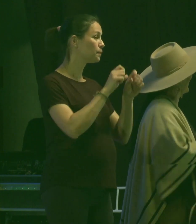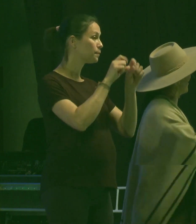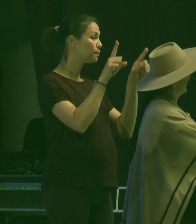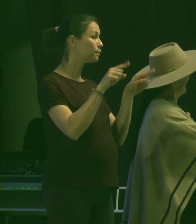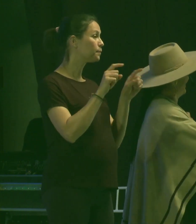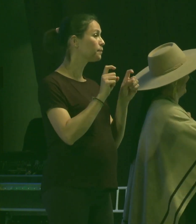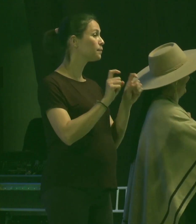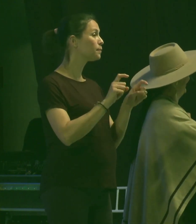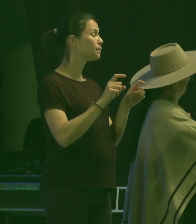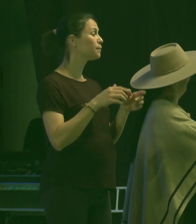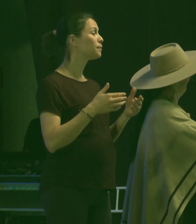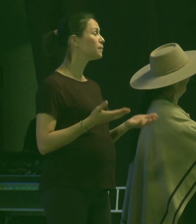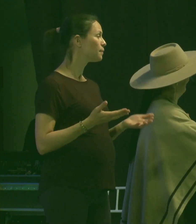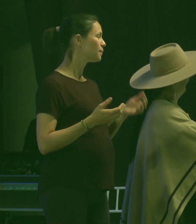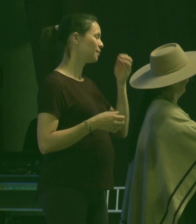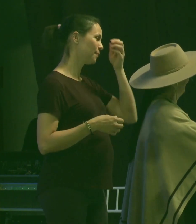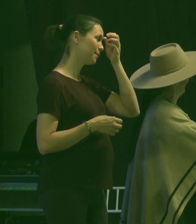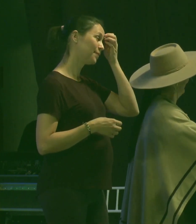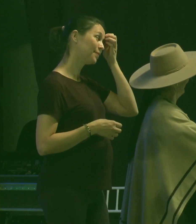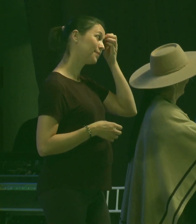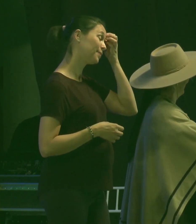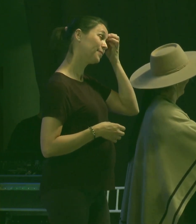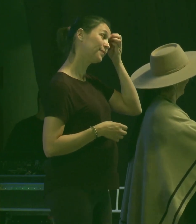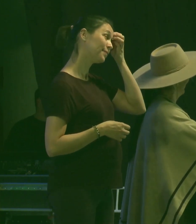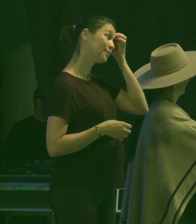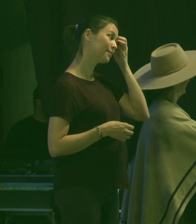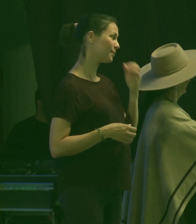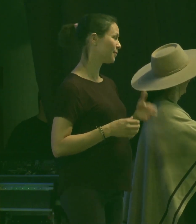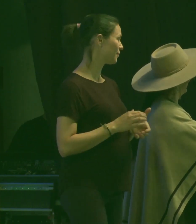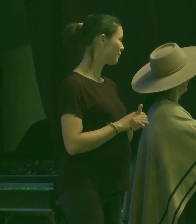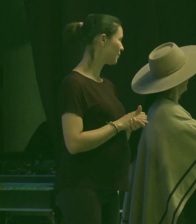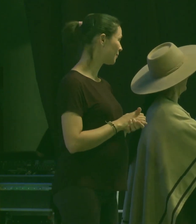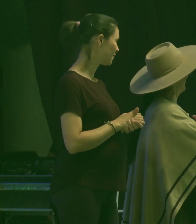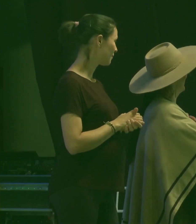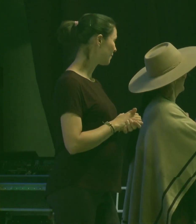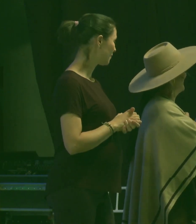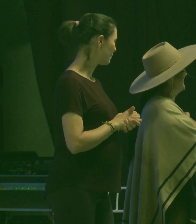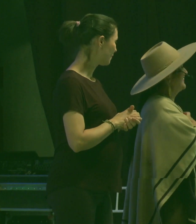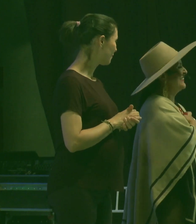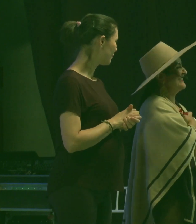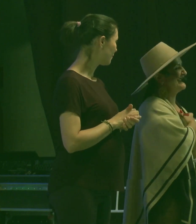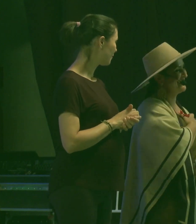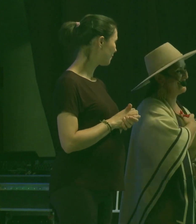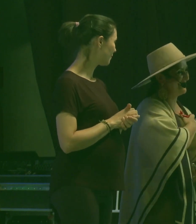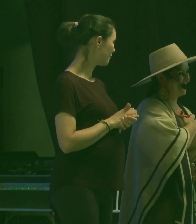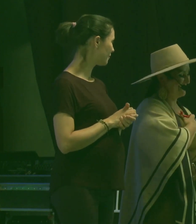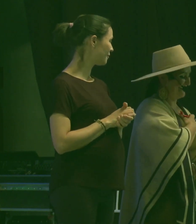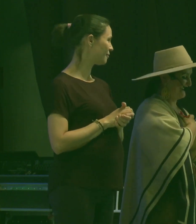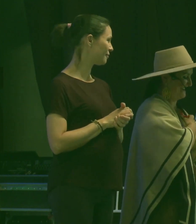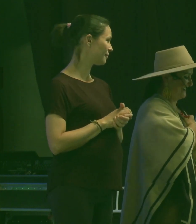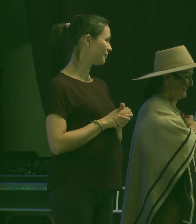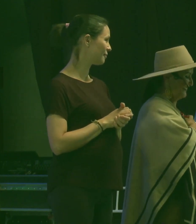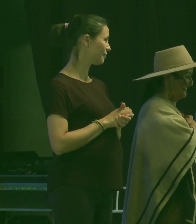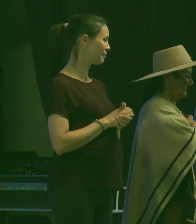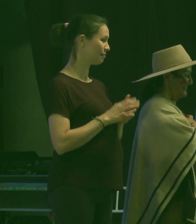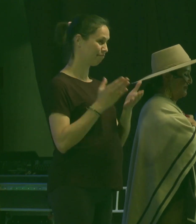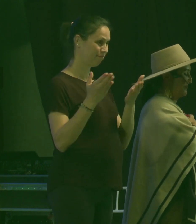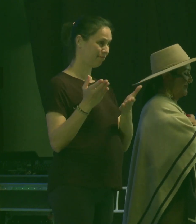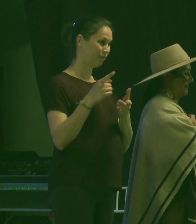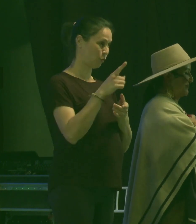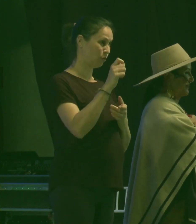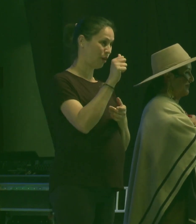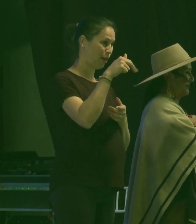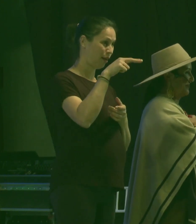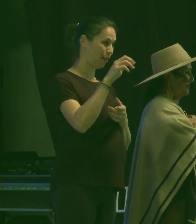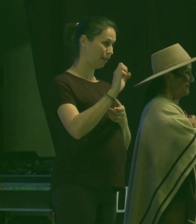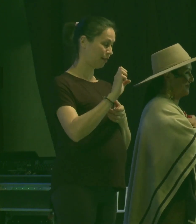E agora, Zeca? Agora eu fico fora, né? Porque você não vai deixar eu apresentar essa pessoa. Então, fala aí. Quem